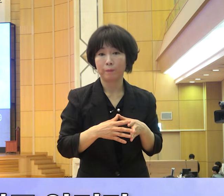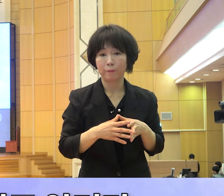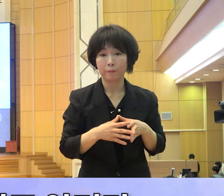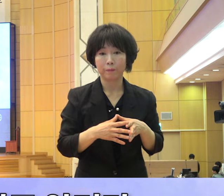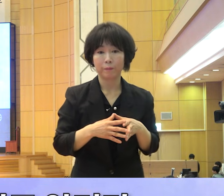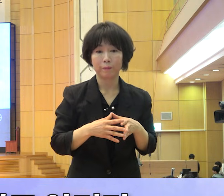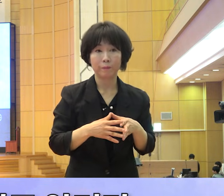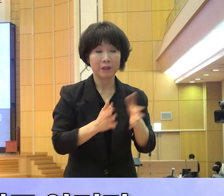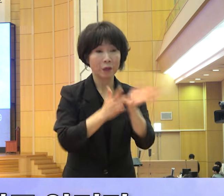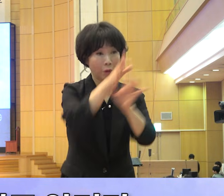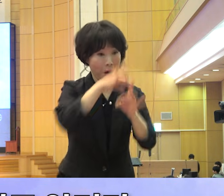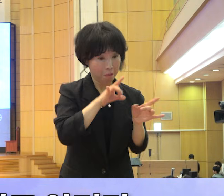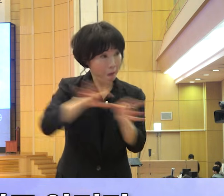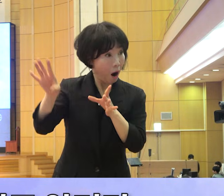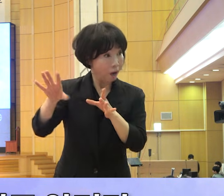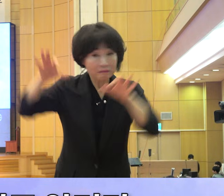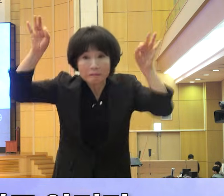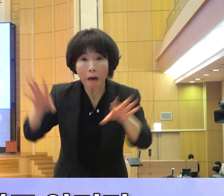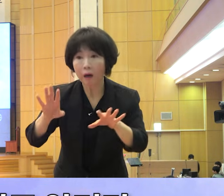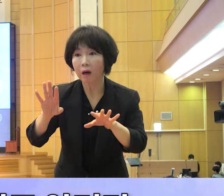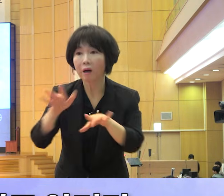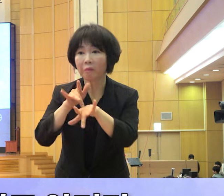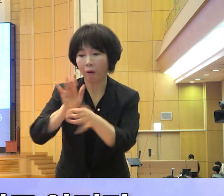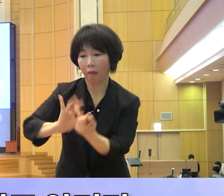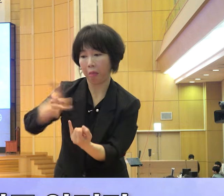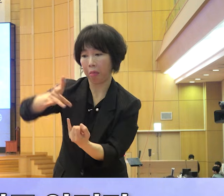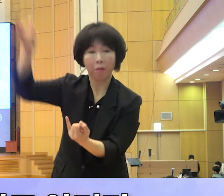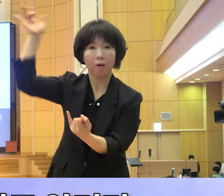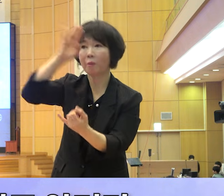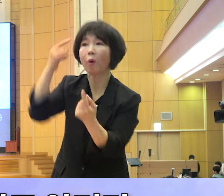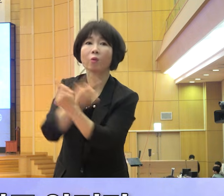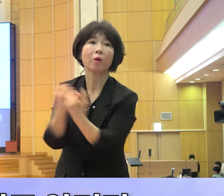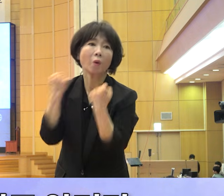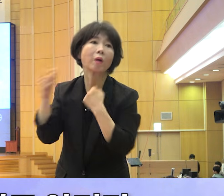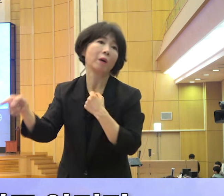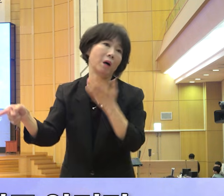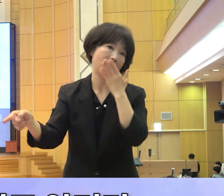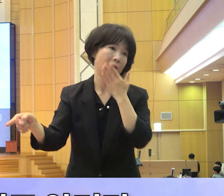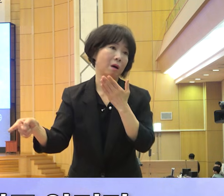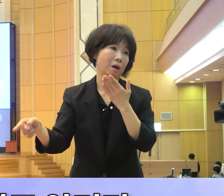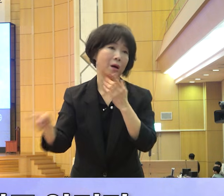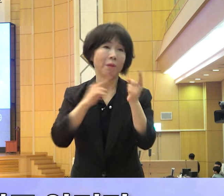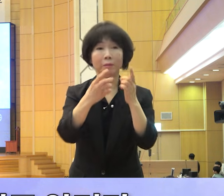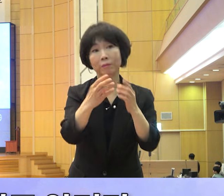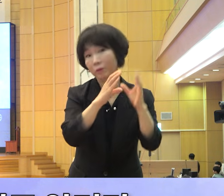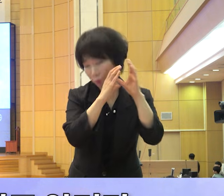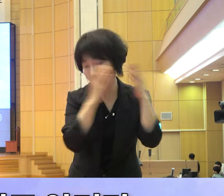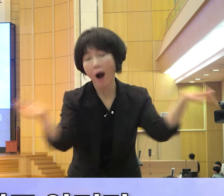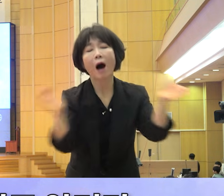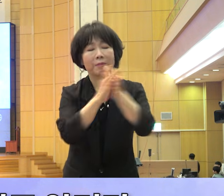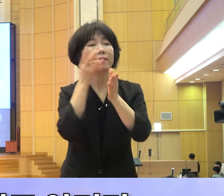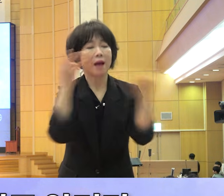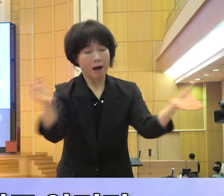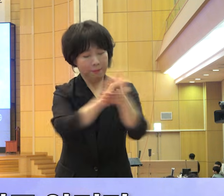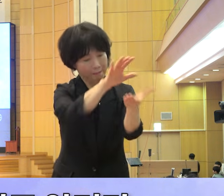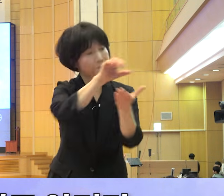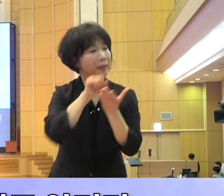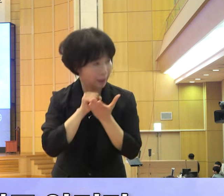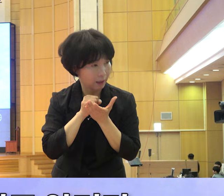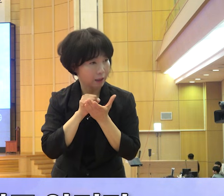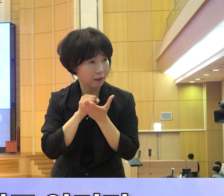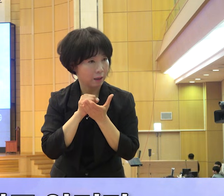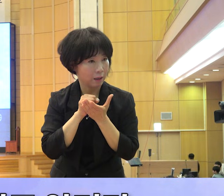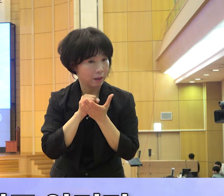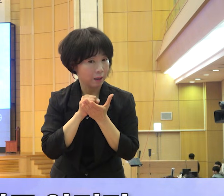즉시 나와버렸잖아요. 주님 말씀을 듣고 옳습니다, 아멘입니다. 그리고